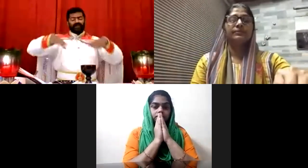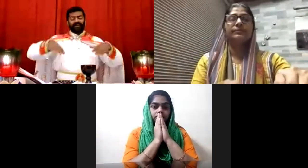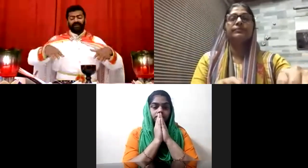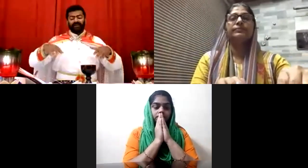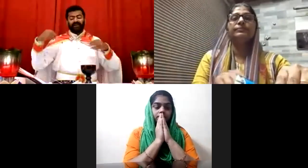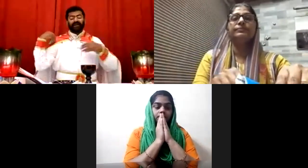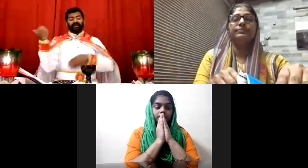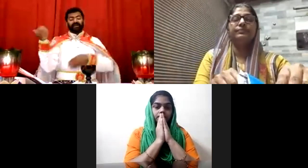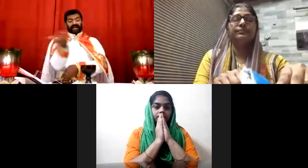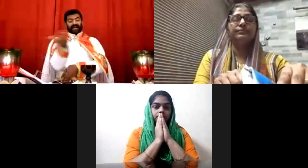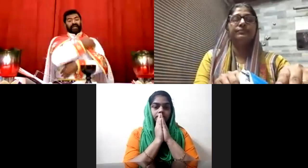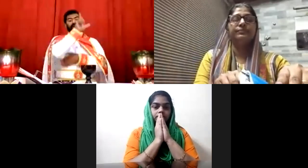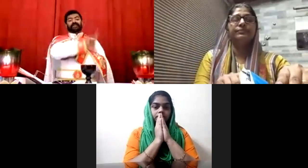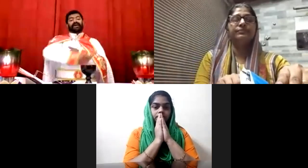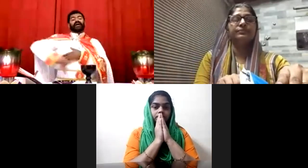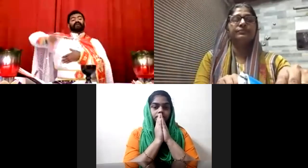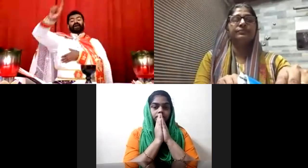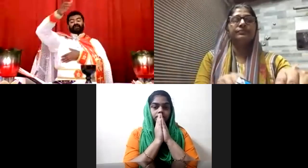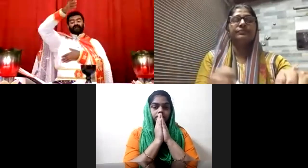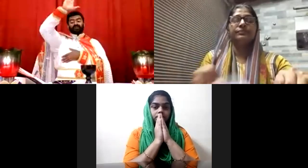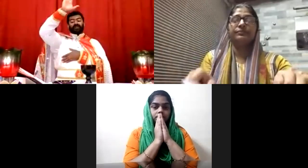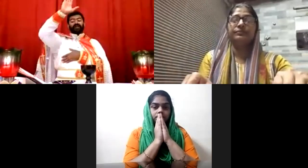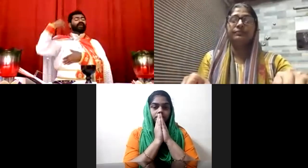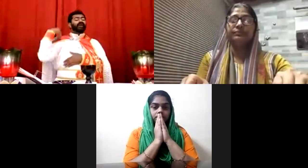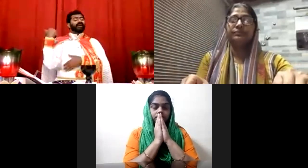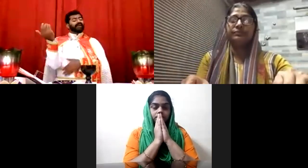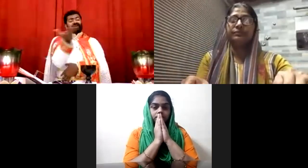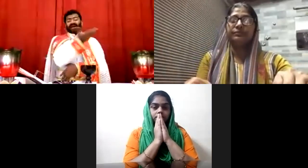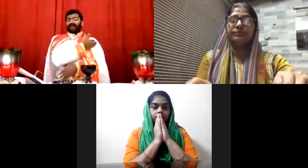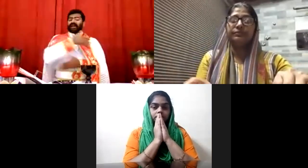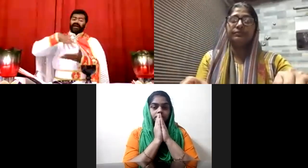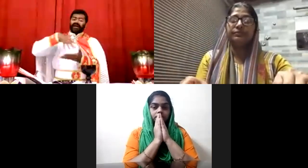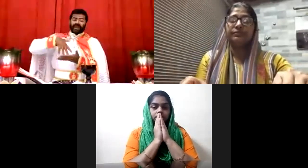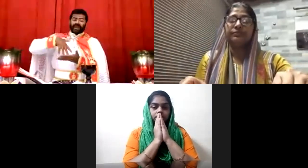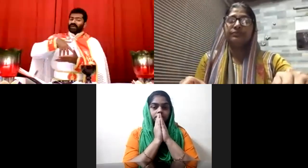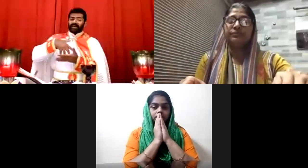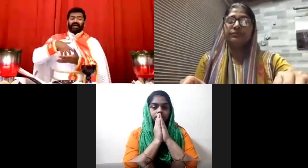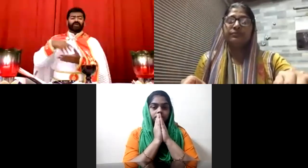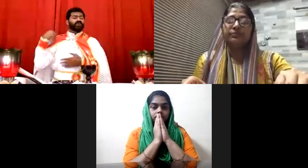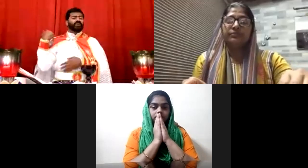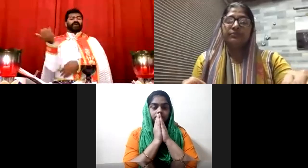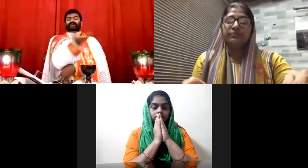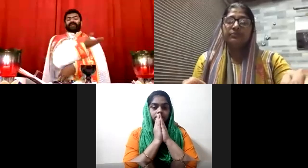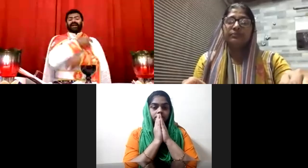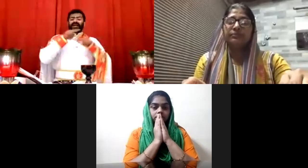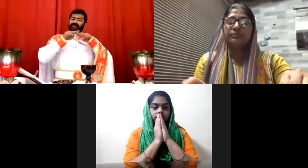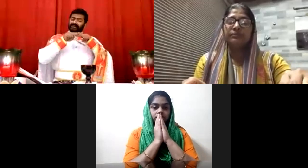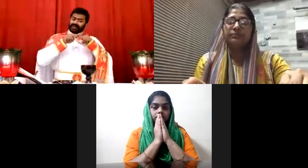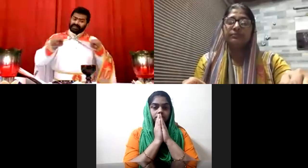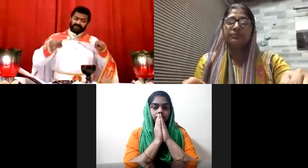അനുഗ്രഹിക്കണമേ. ഞങ്ങളുടെ കർത്താവാൻ ദൈവമേ, ഞങ്ങൾ അയോഗ്യരാകും,